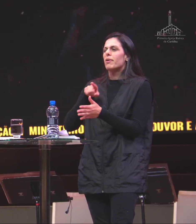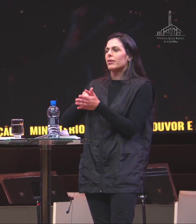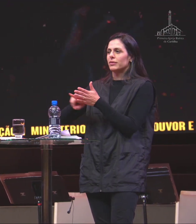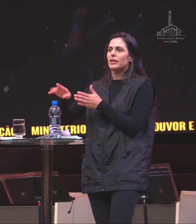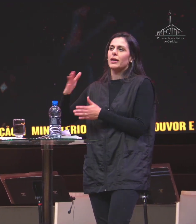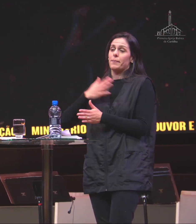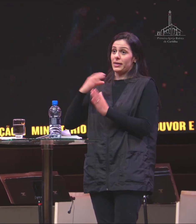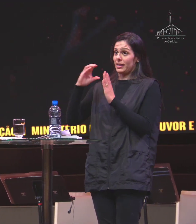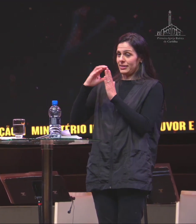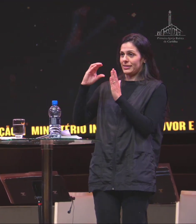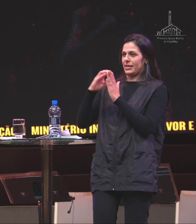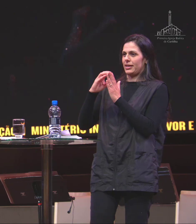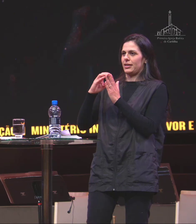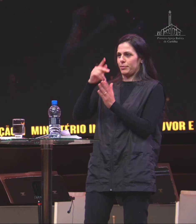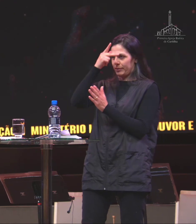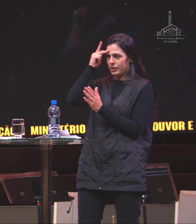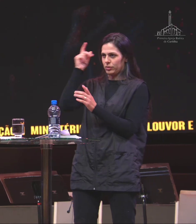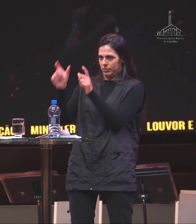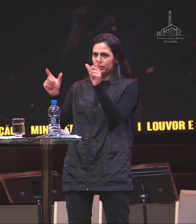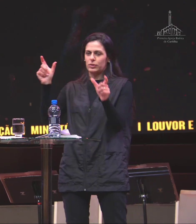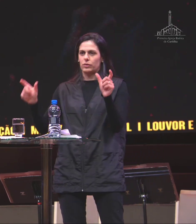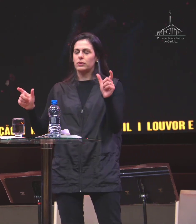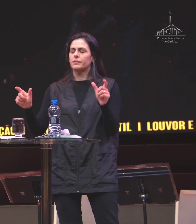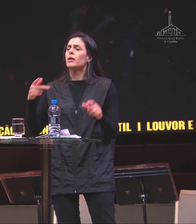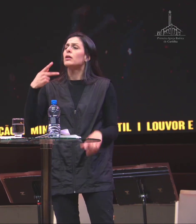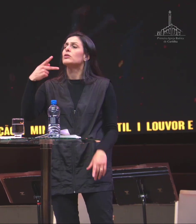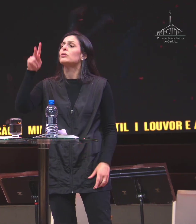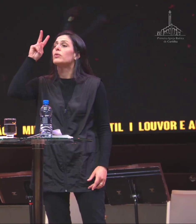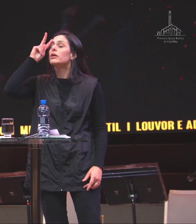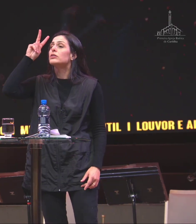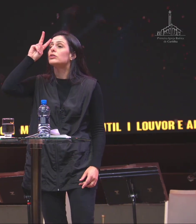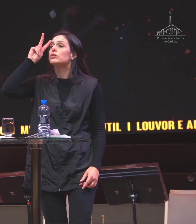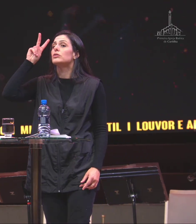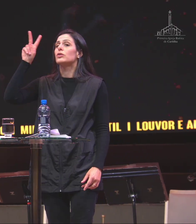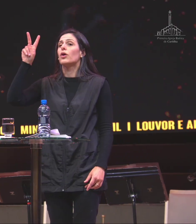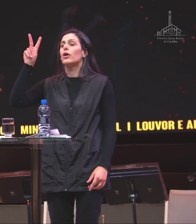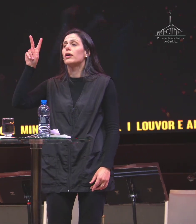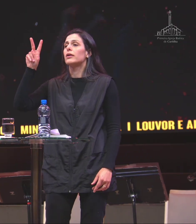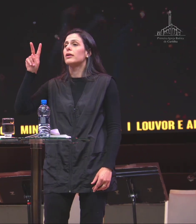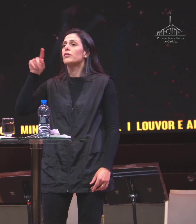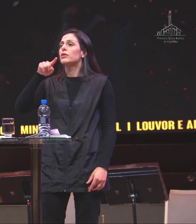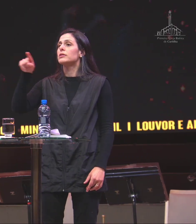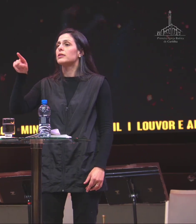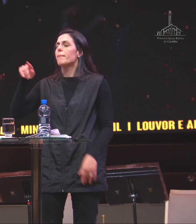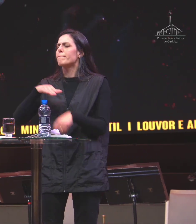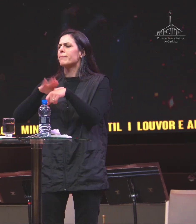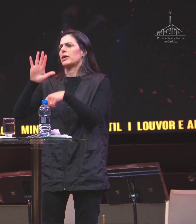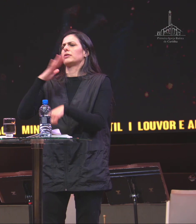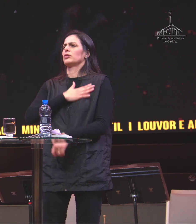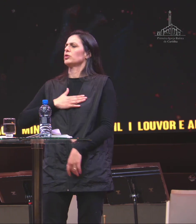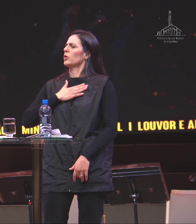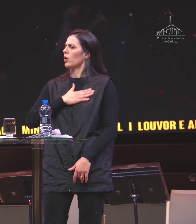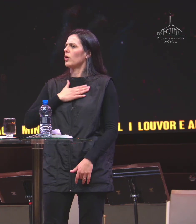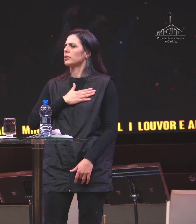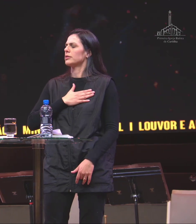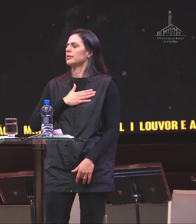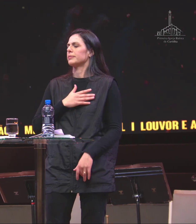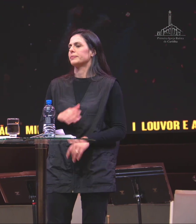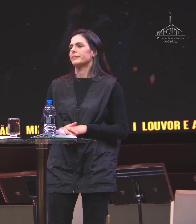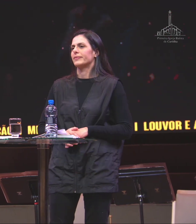eles faziam um formatinho, né, que a gente precisava. Qual é o título do seu sermão? Então, eu pesquisei na internet, tem bastante sobre esse texto,